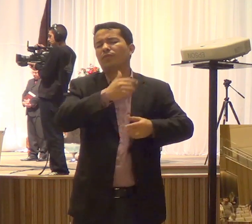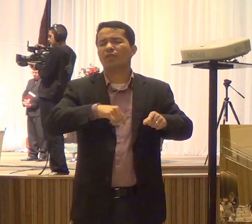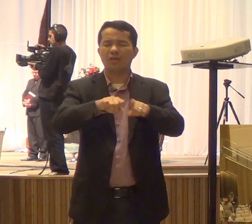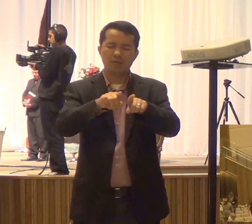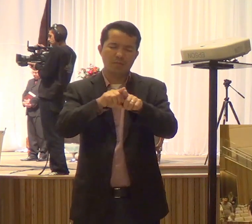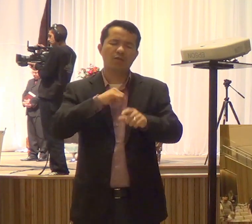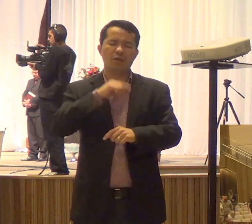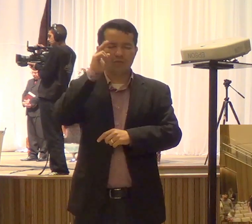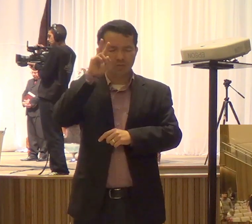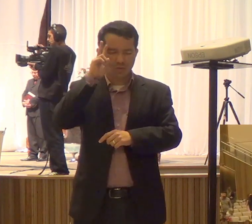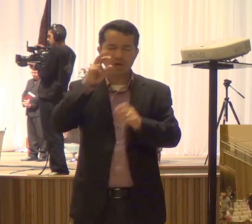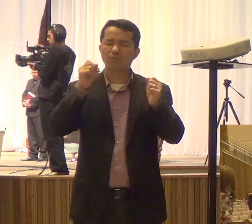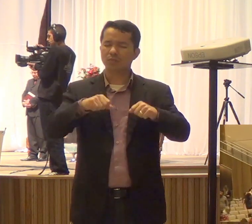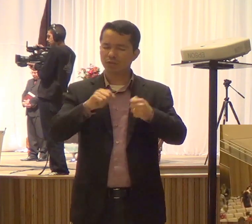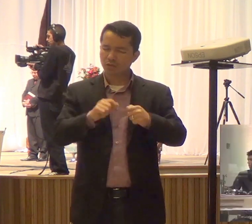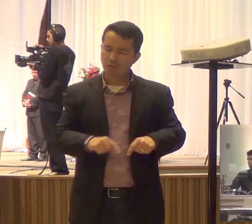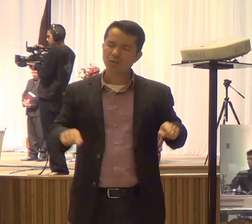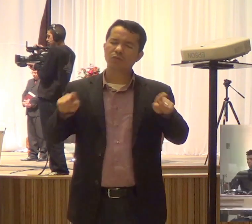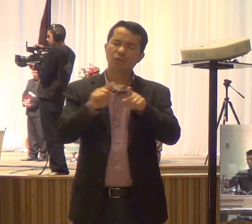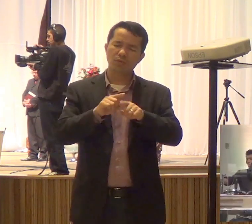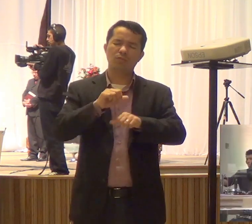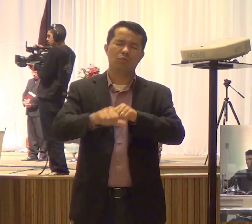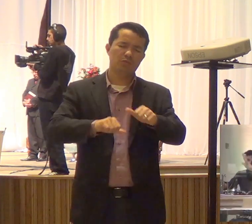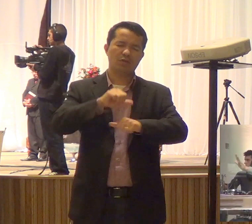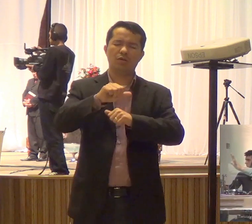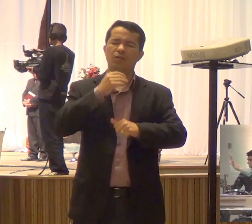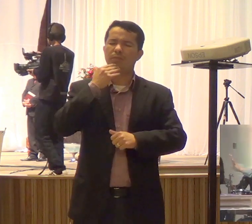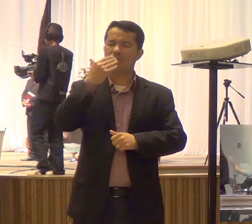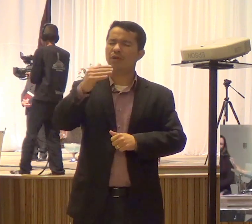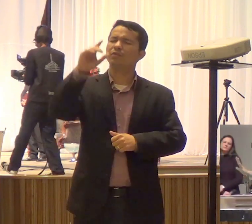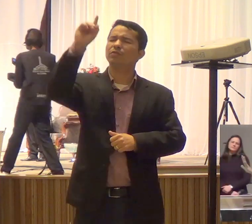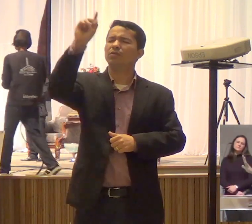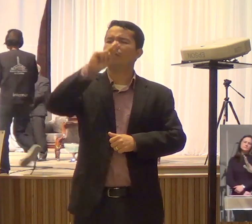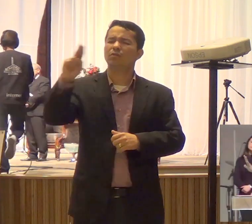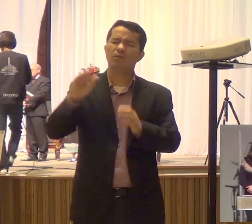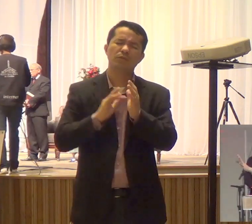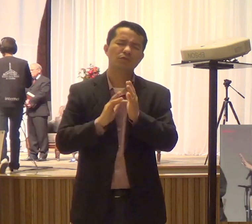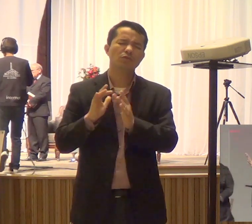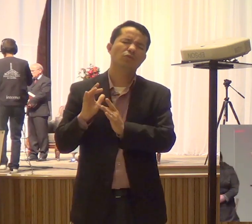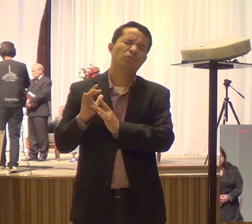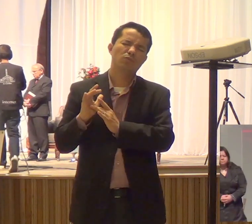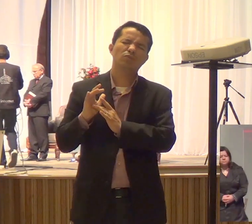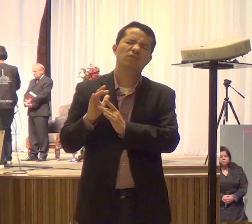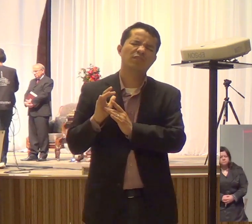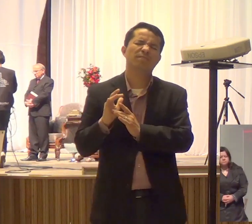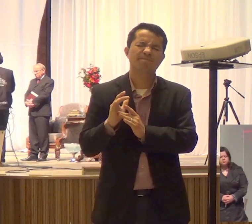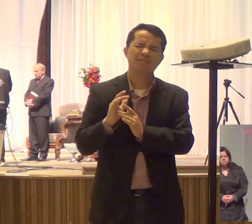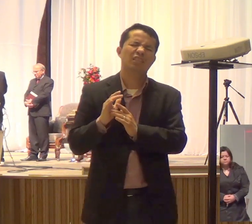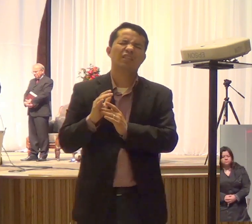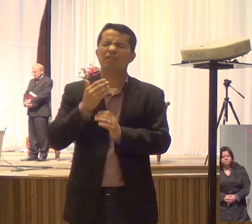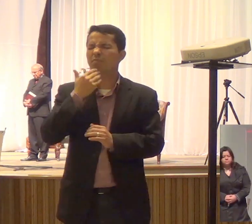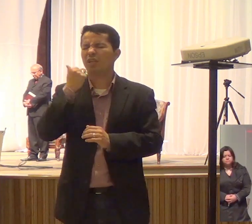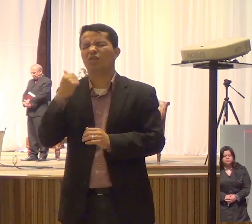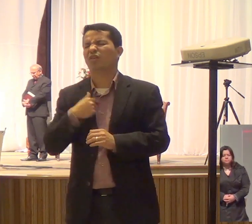ser restauradas aqui nessa noite. Deus, eu quero te pedir em nome de Jesus, melhor do que eu possa orar, melhor